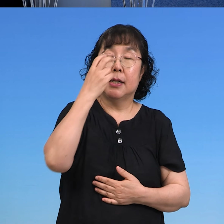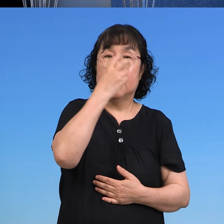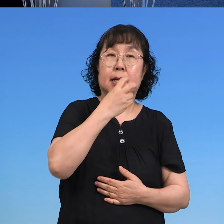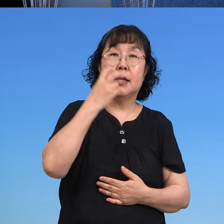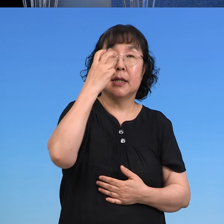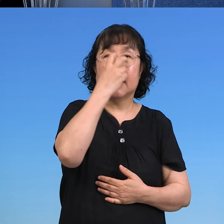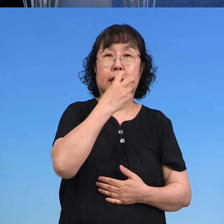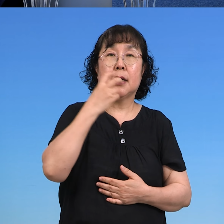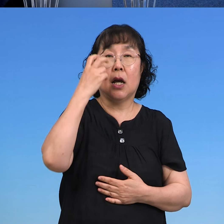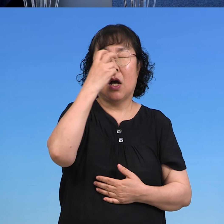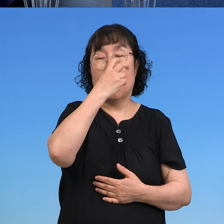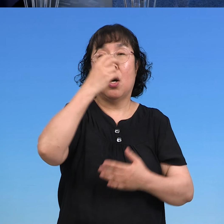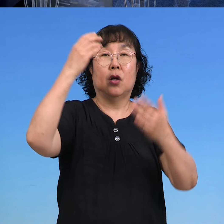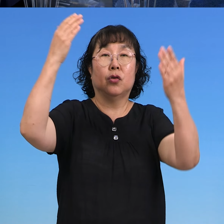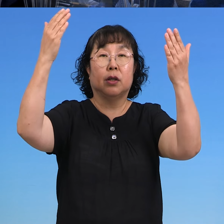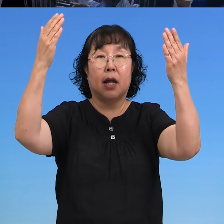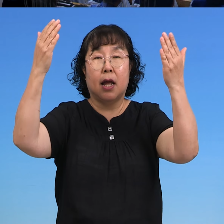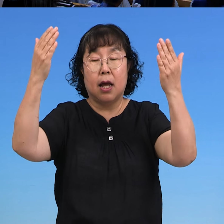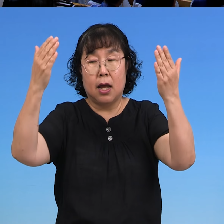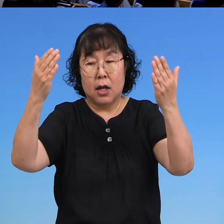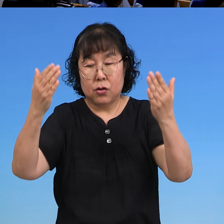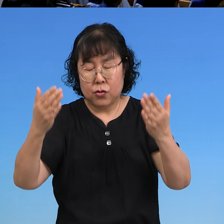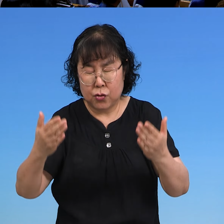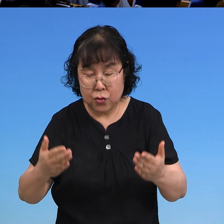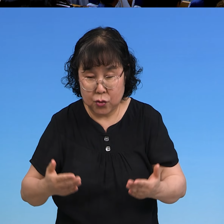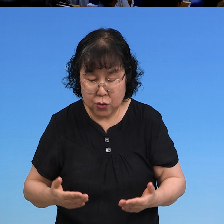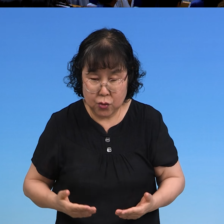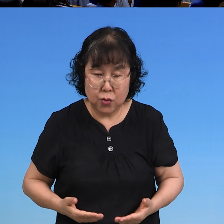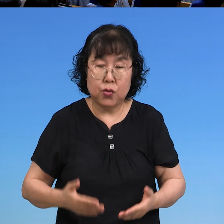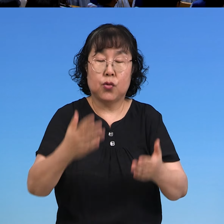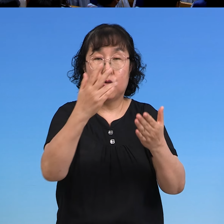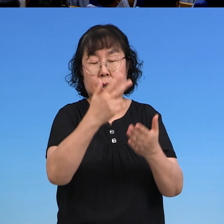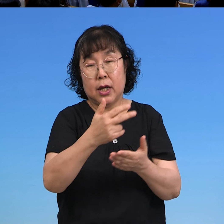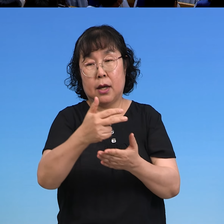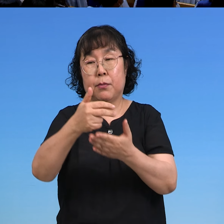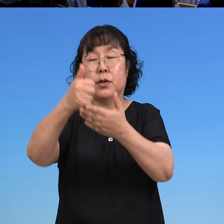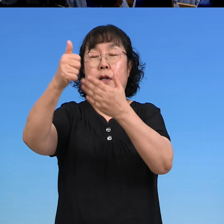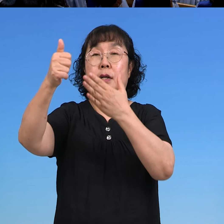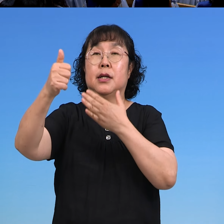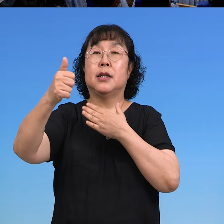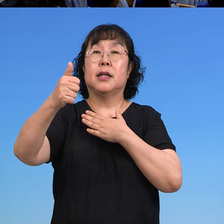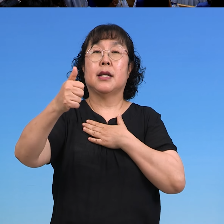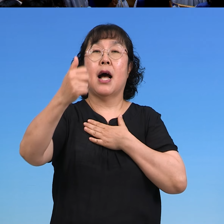영적인 상상력으로 찬양합니다. 주님은 나의 산성.